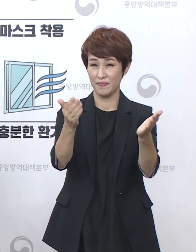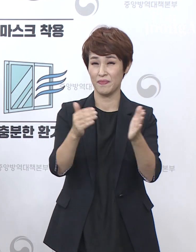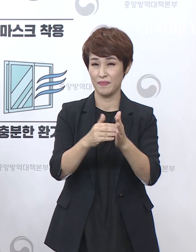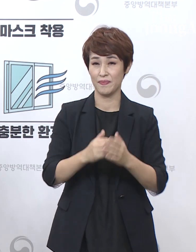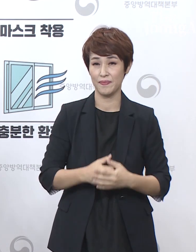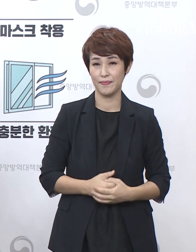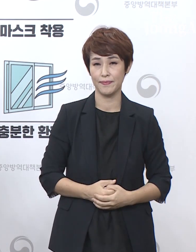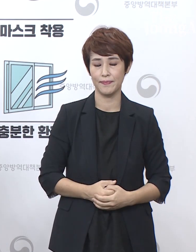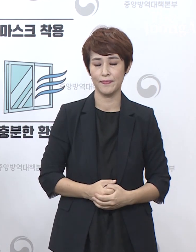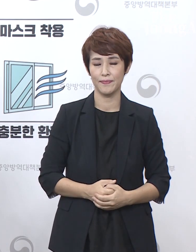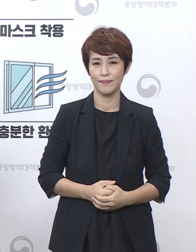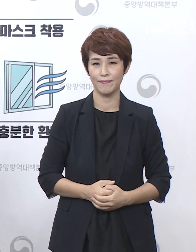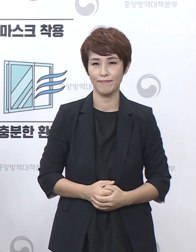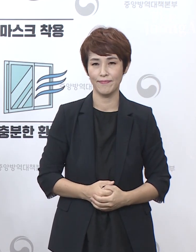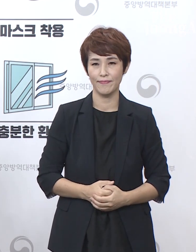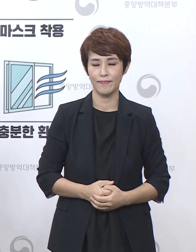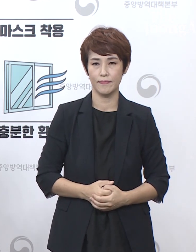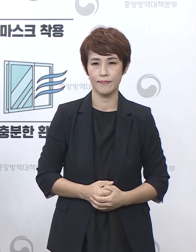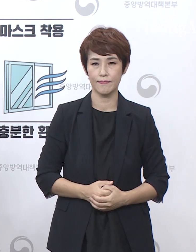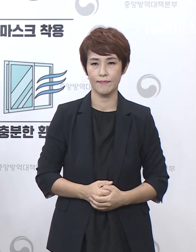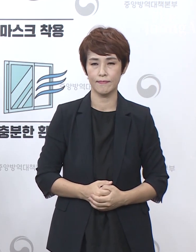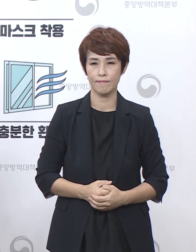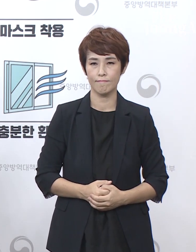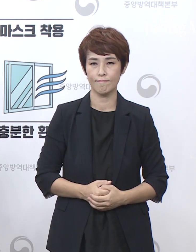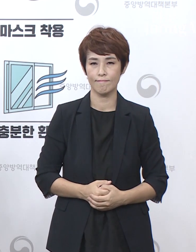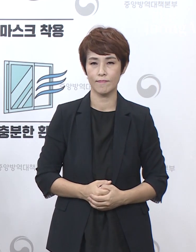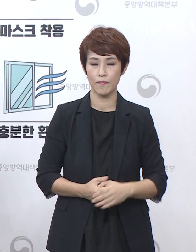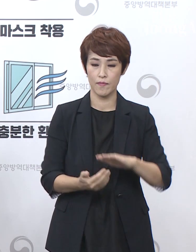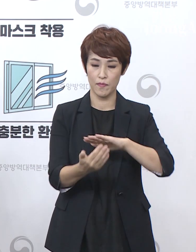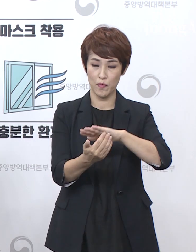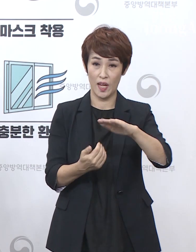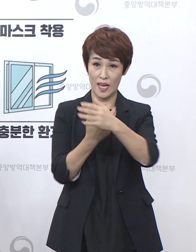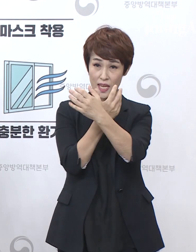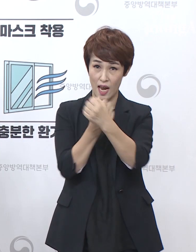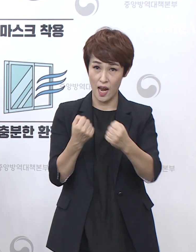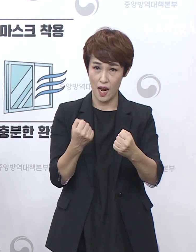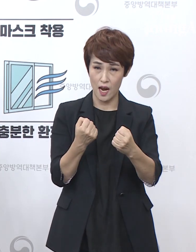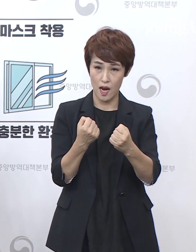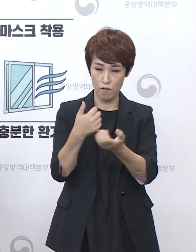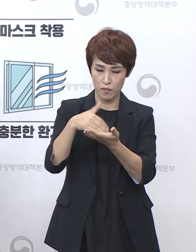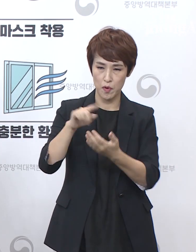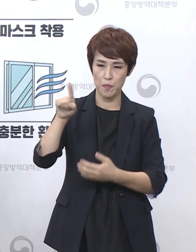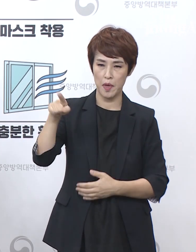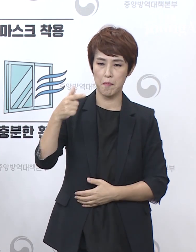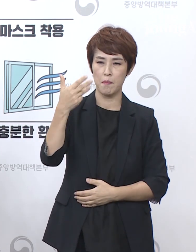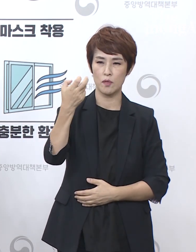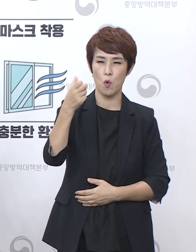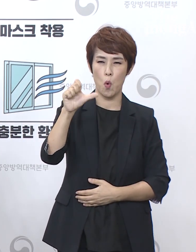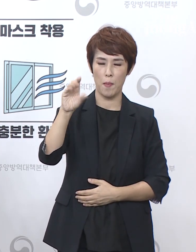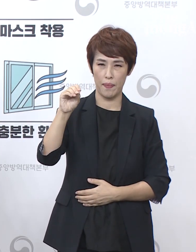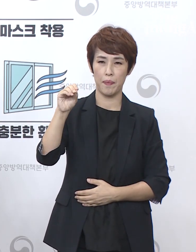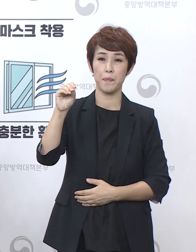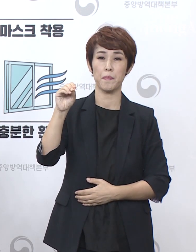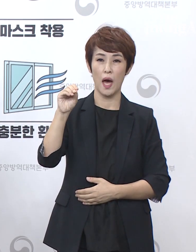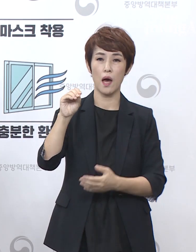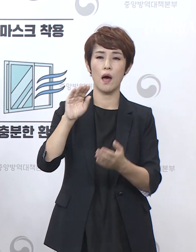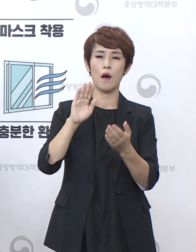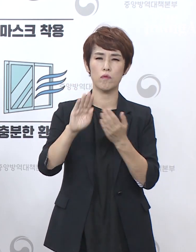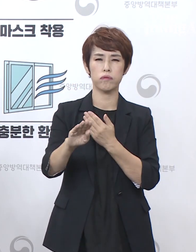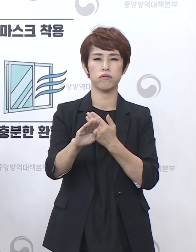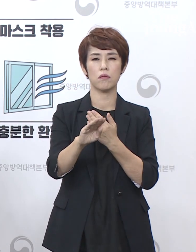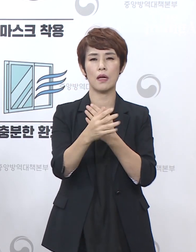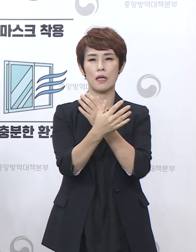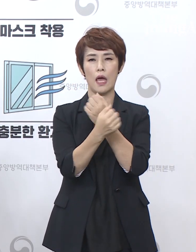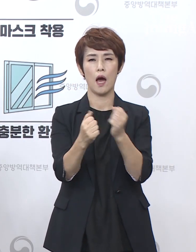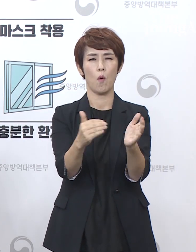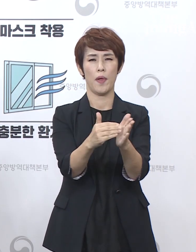저희가 그 예약을 185만 정도 예약을 하고 중단하게 된 사유는 초과